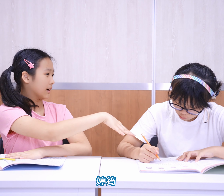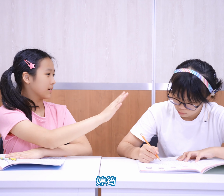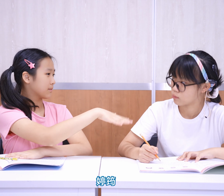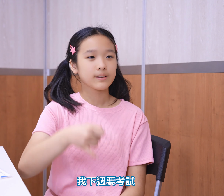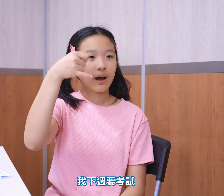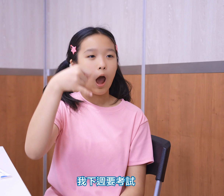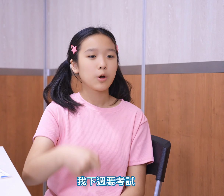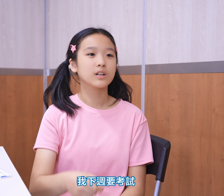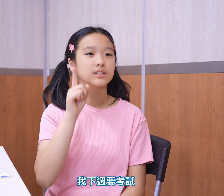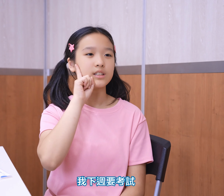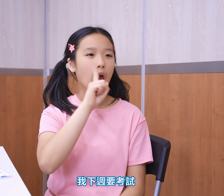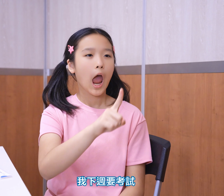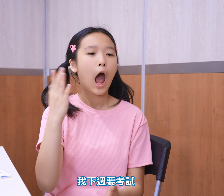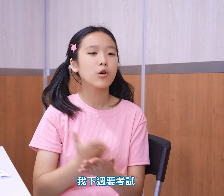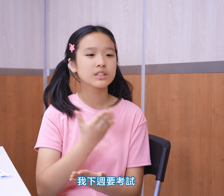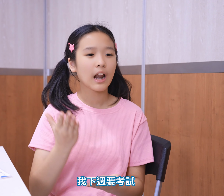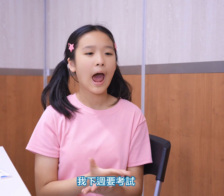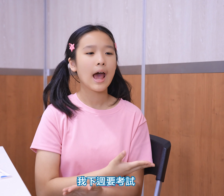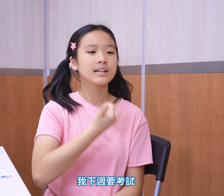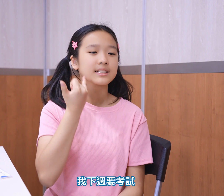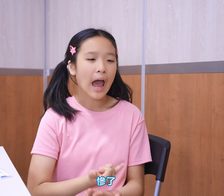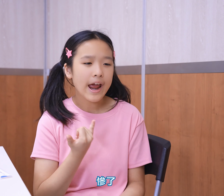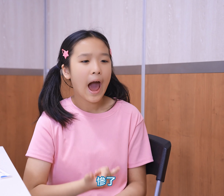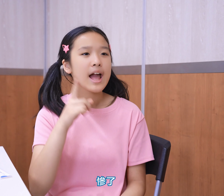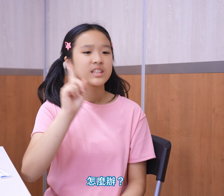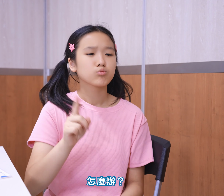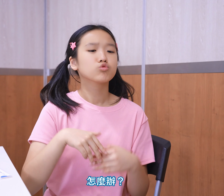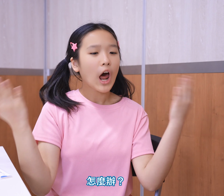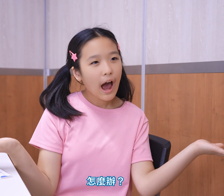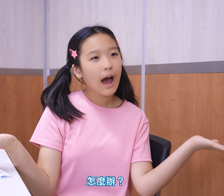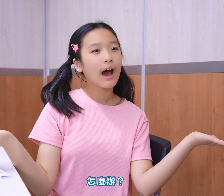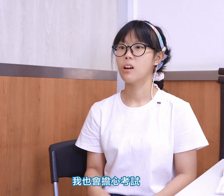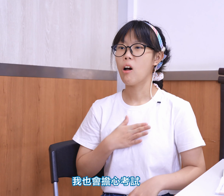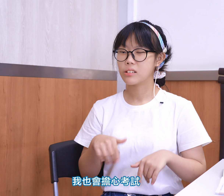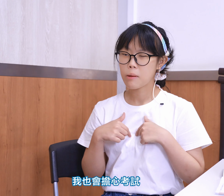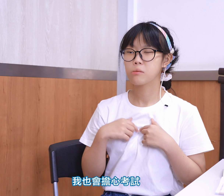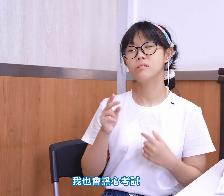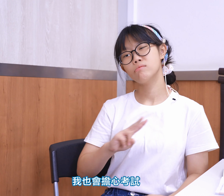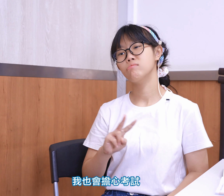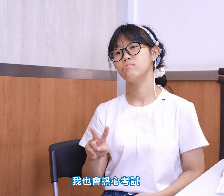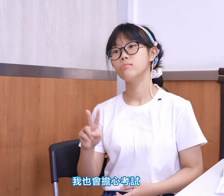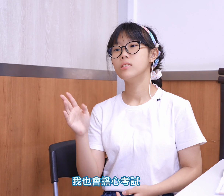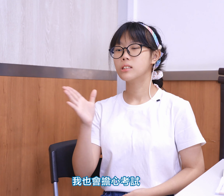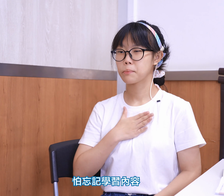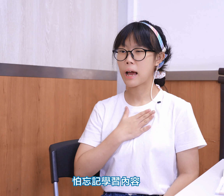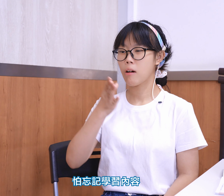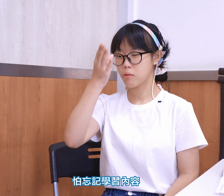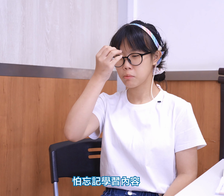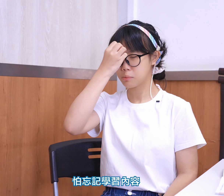君，我下個星期要考試啦，死啦，點算呢？ 我都會擔心考試㗎，會驚唔記得啲學